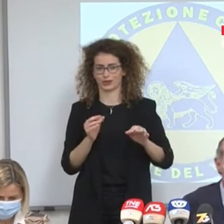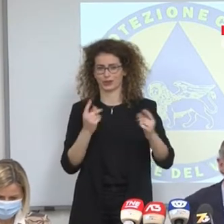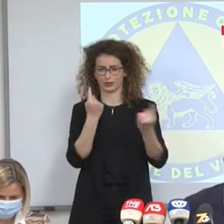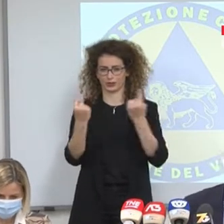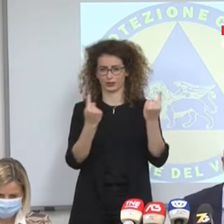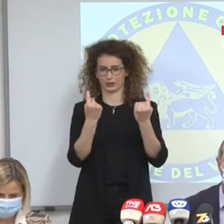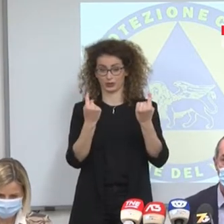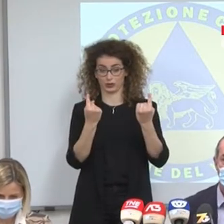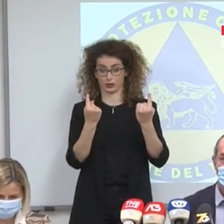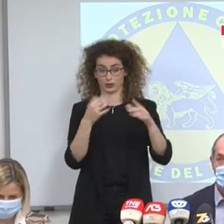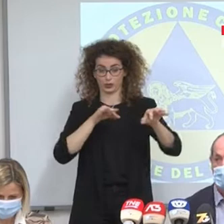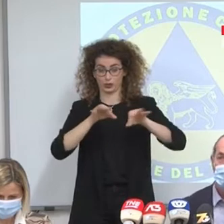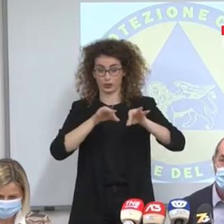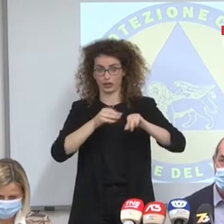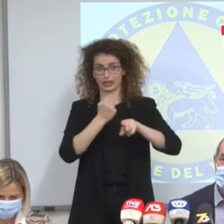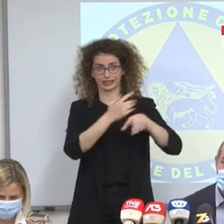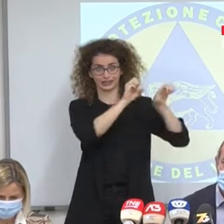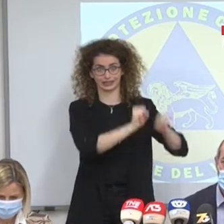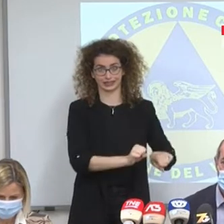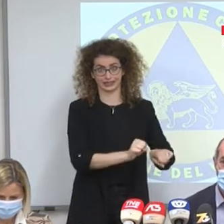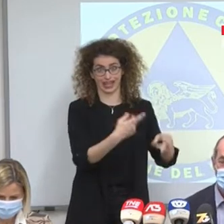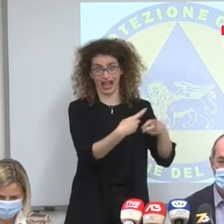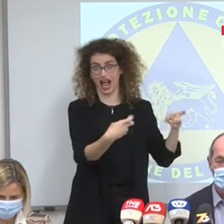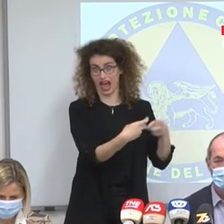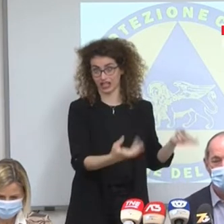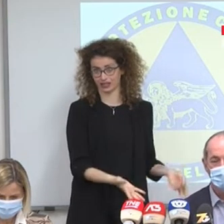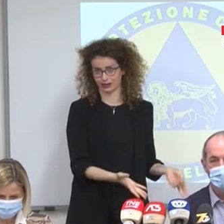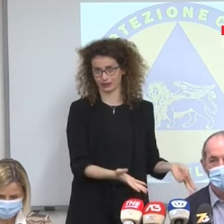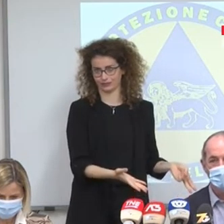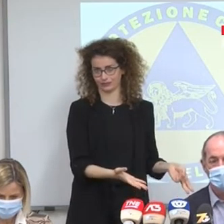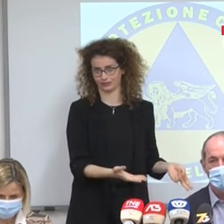un magazzino più elastico di quello che abbiamo oggi.